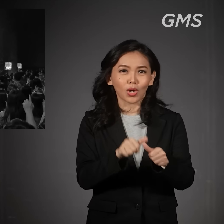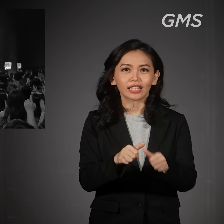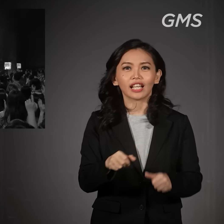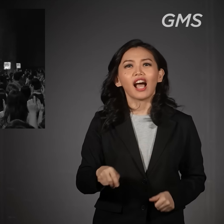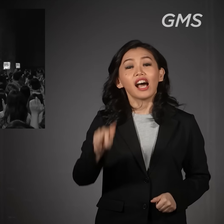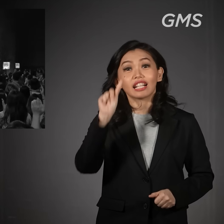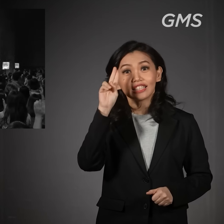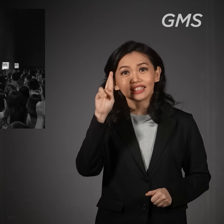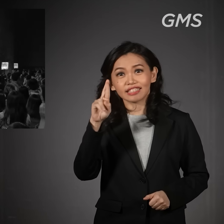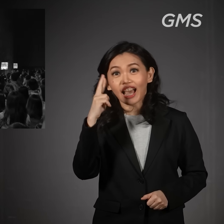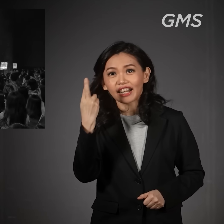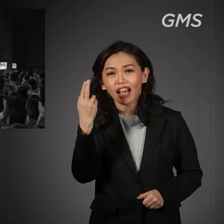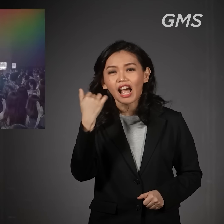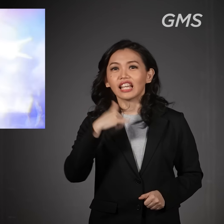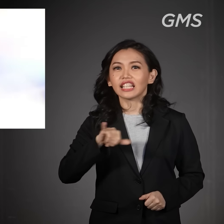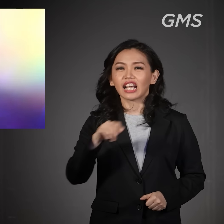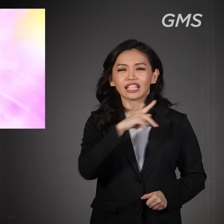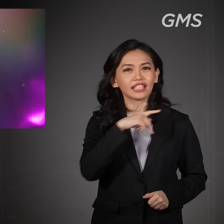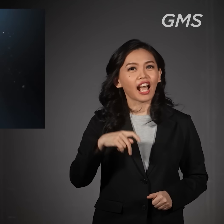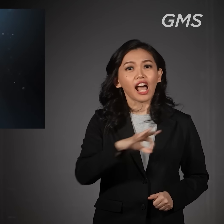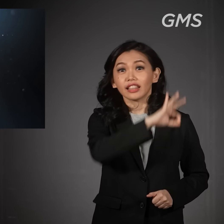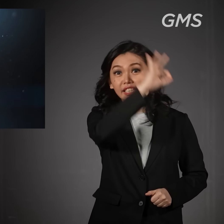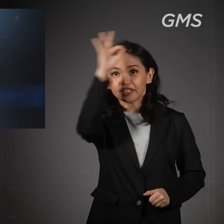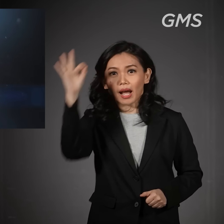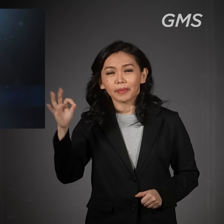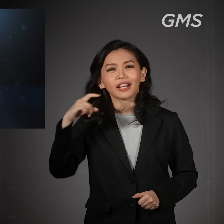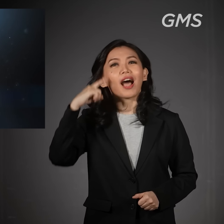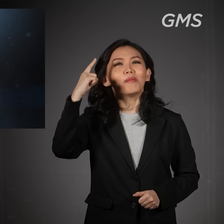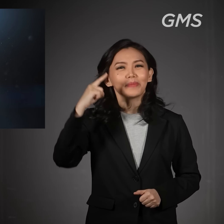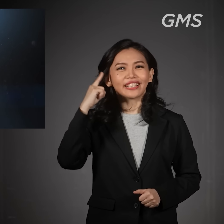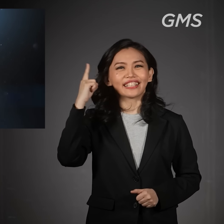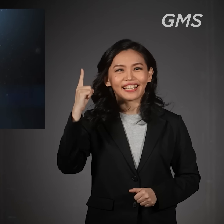belum pernah kita bayangkan.